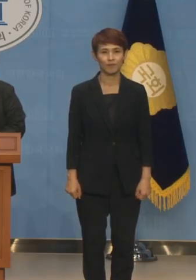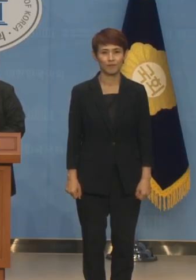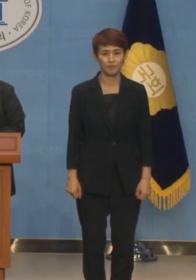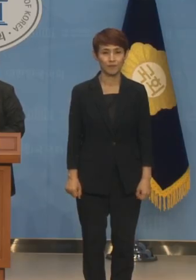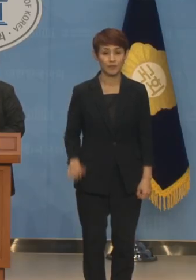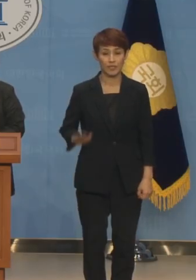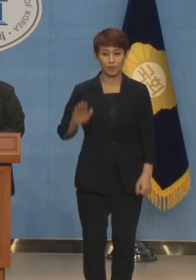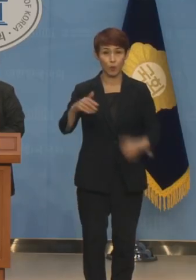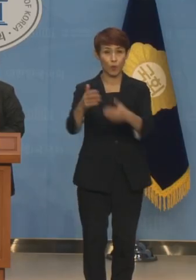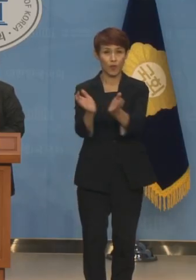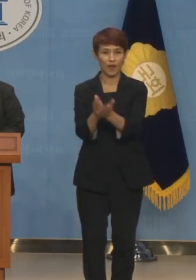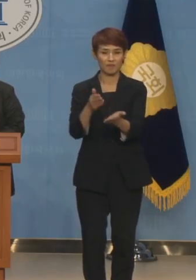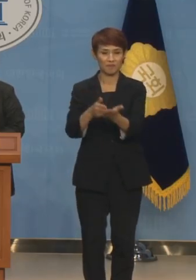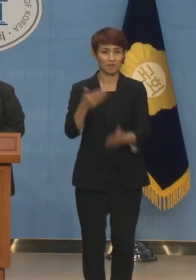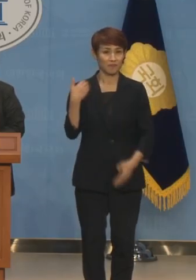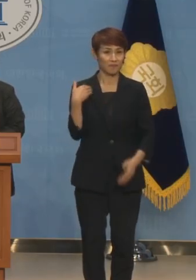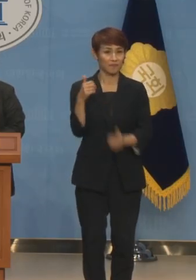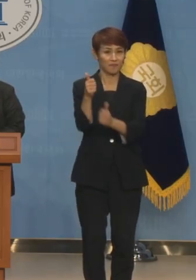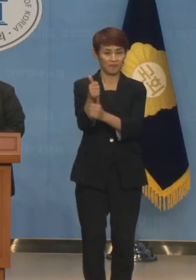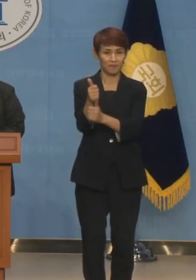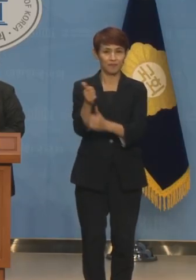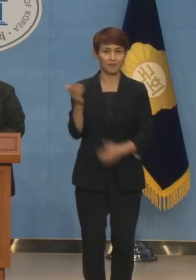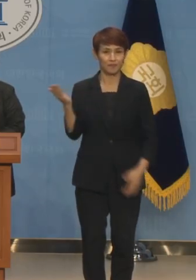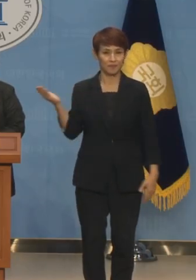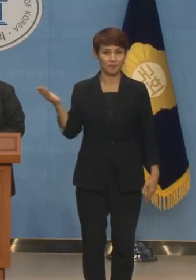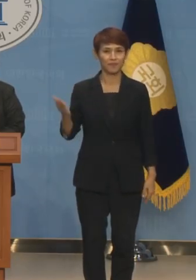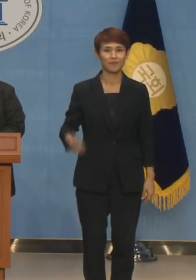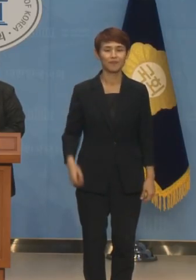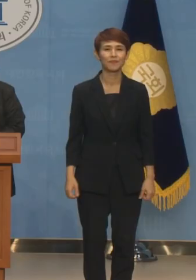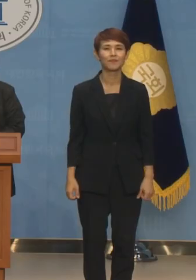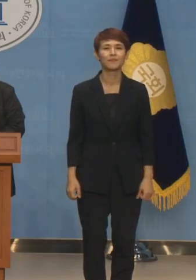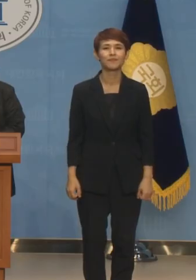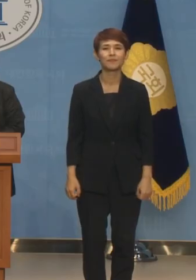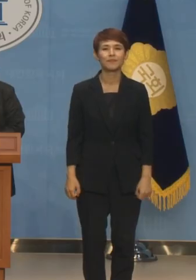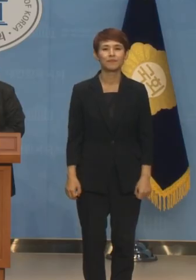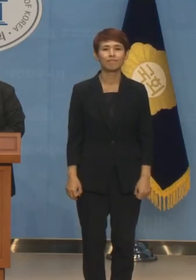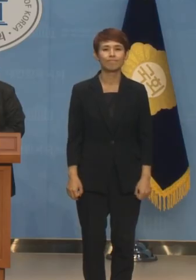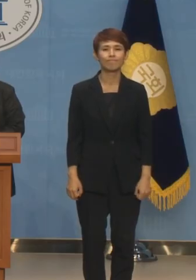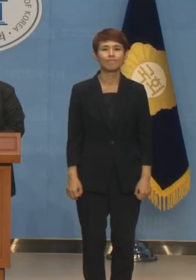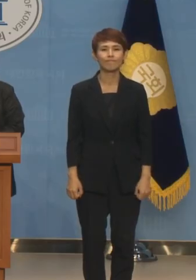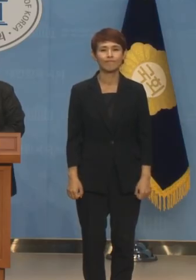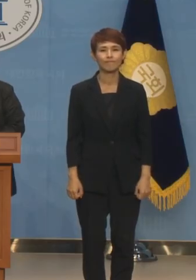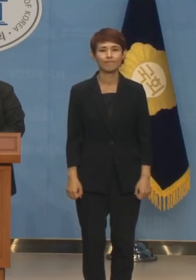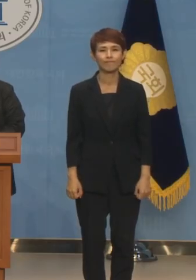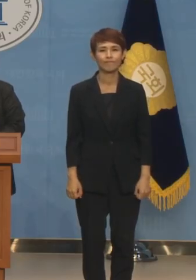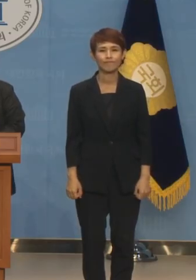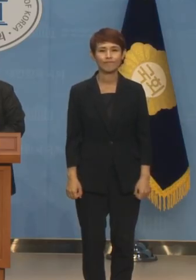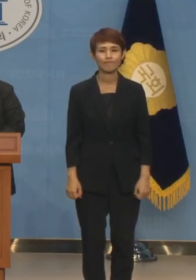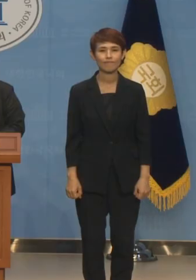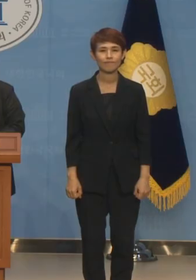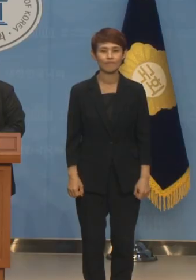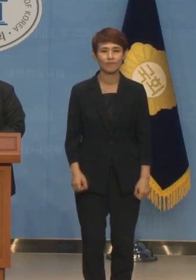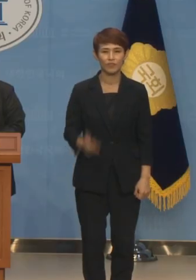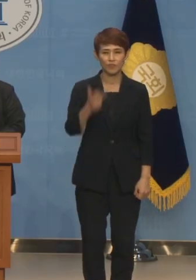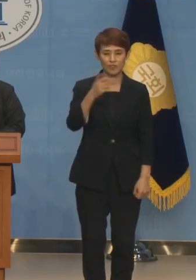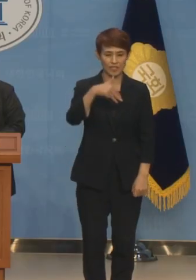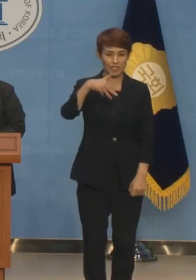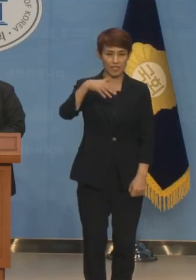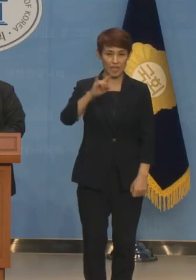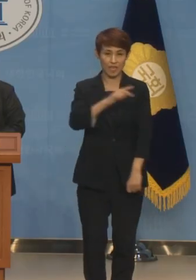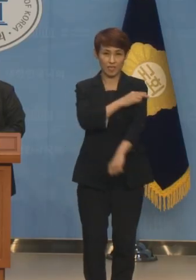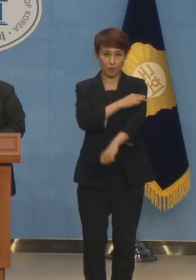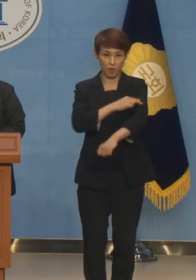네, 진보당 부대변인 김도연입니다. 오전 브리핑 하겠습니다. 총 2건입니다. 최상병 사건을